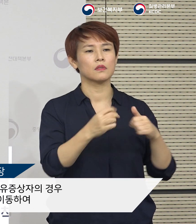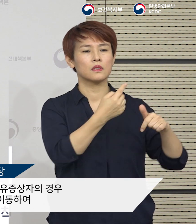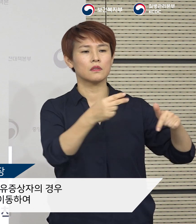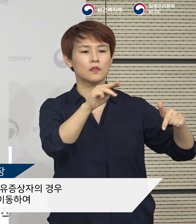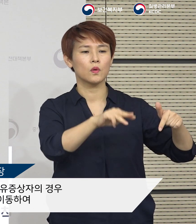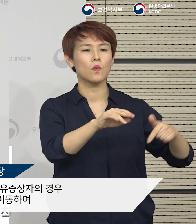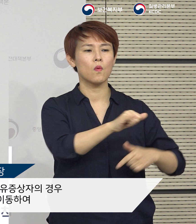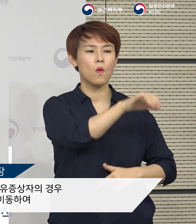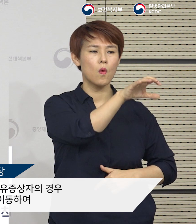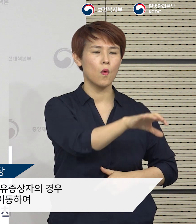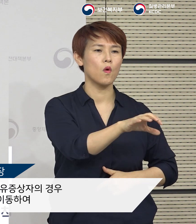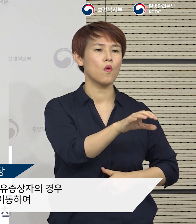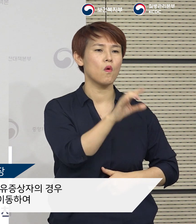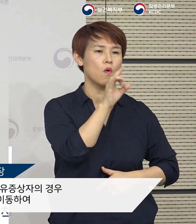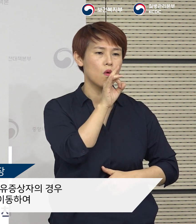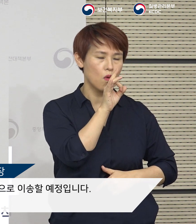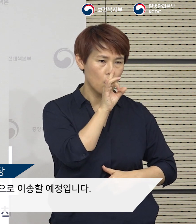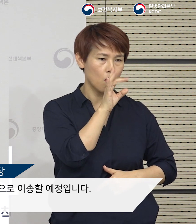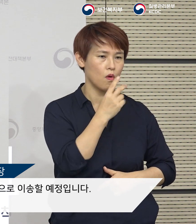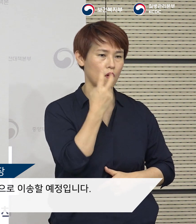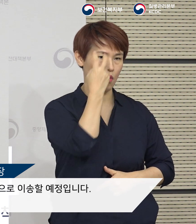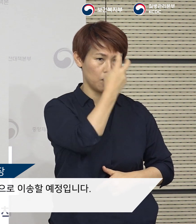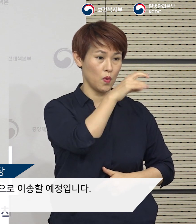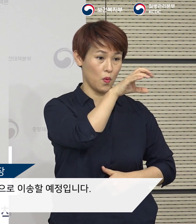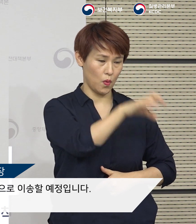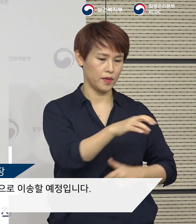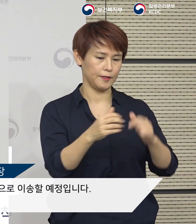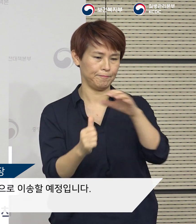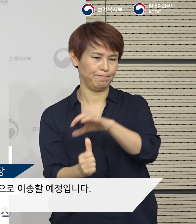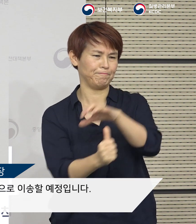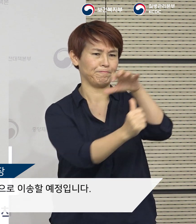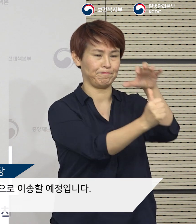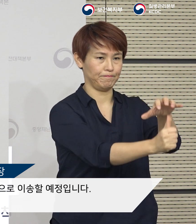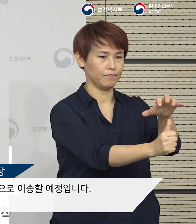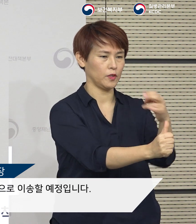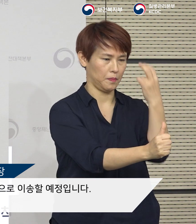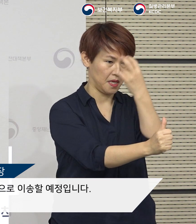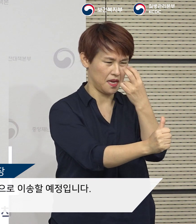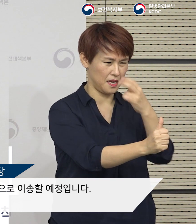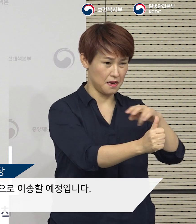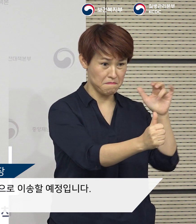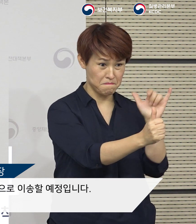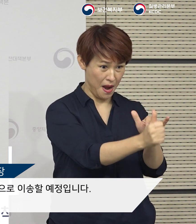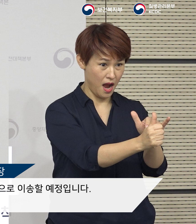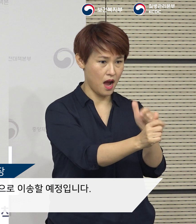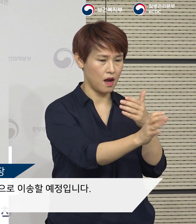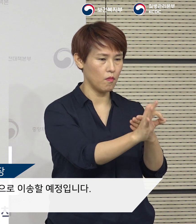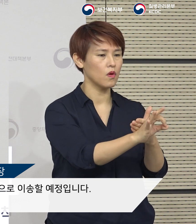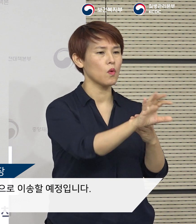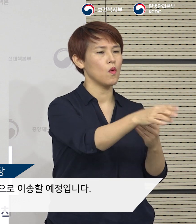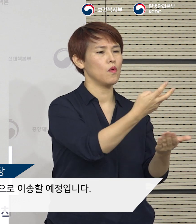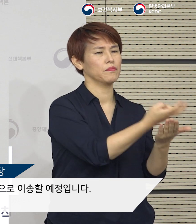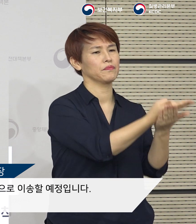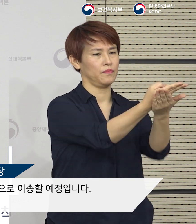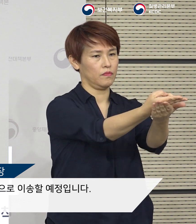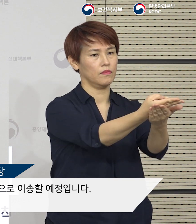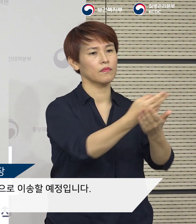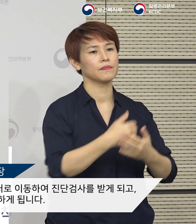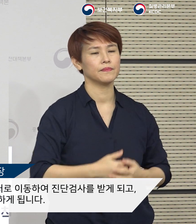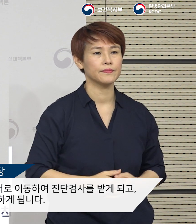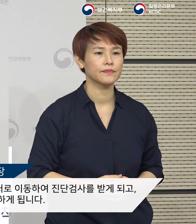국립인천공항검역소 중앙검역의료지원센터로 이동하여 진단검사를 받게 되며 확진되면 지정의료기관으로 이송할